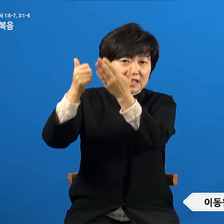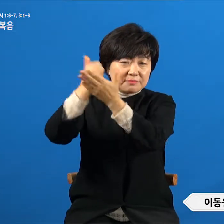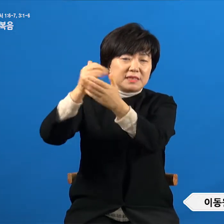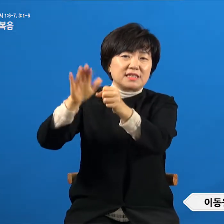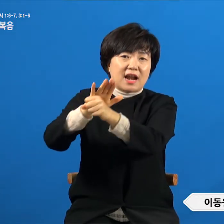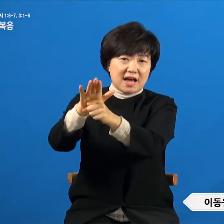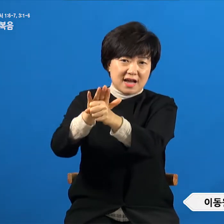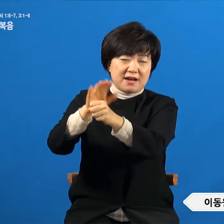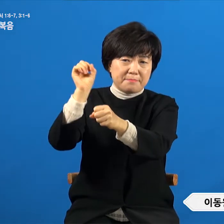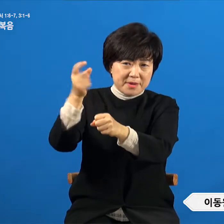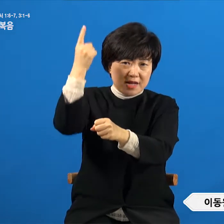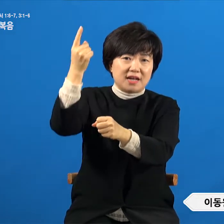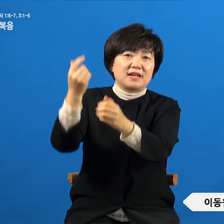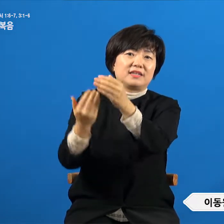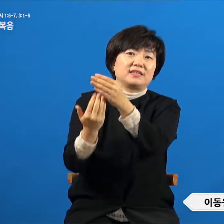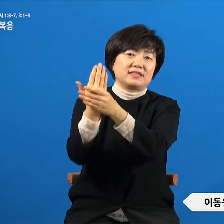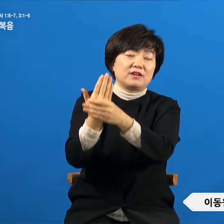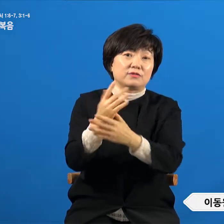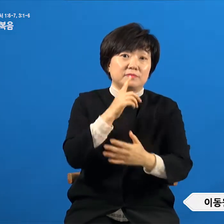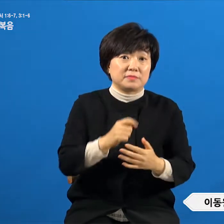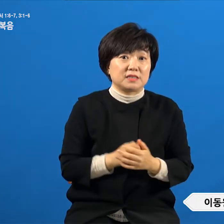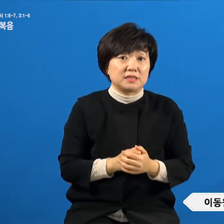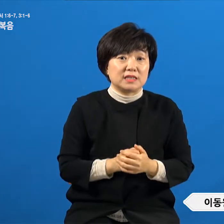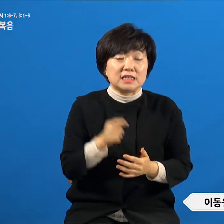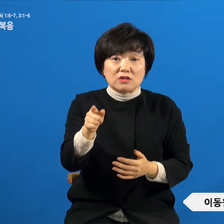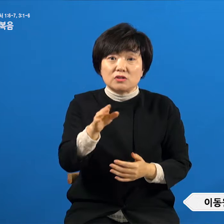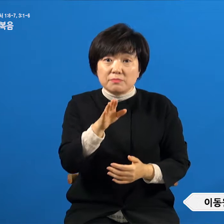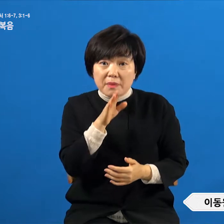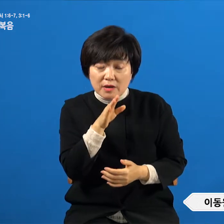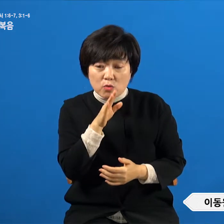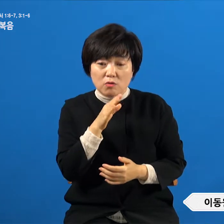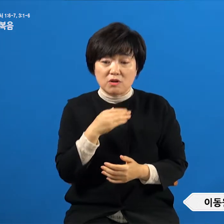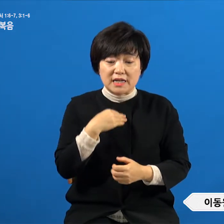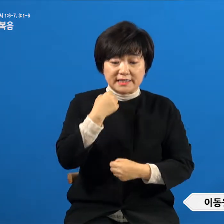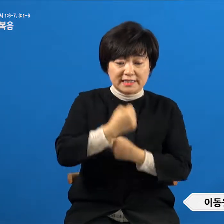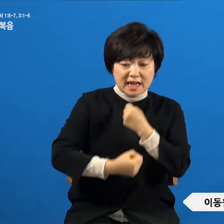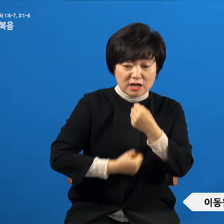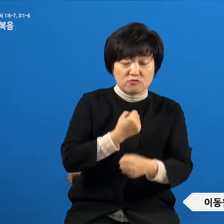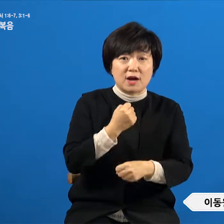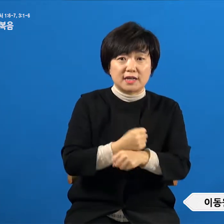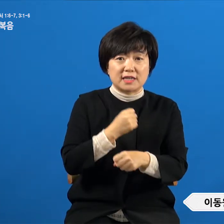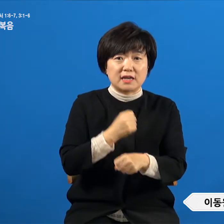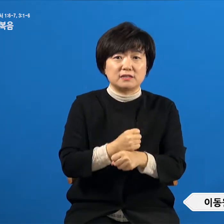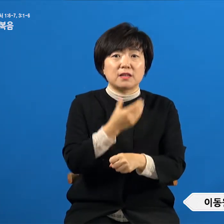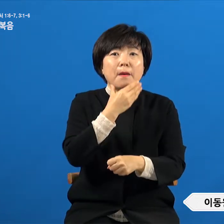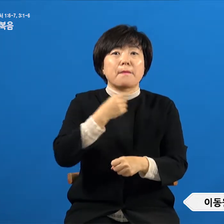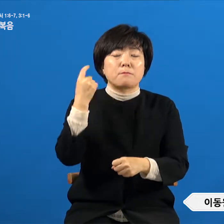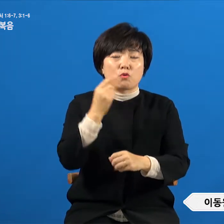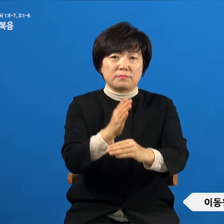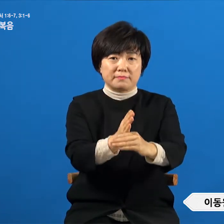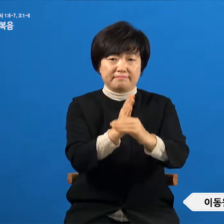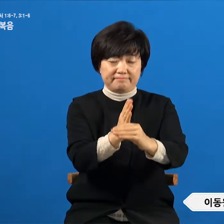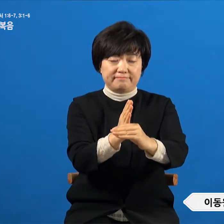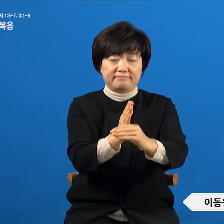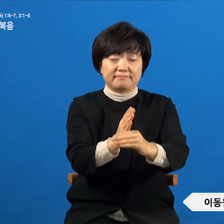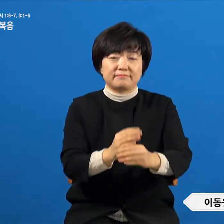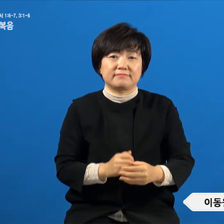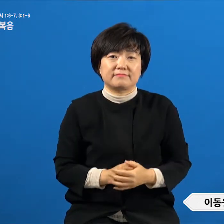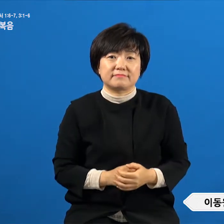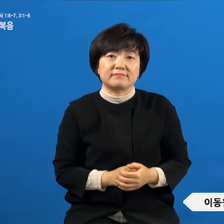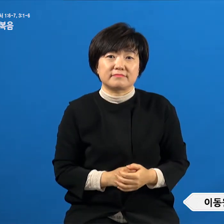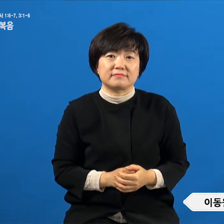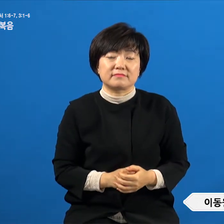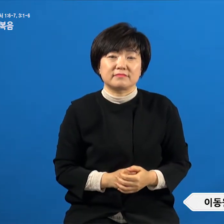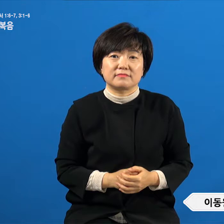그것은 하나님의 사랑이었다라고 전하는 것입니다. 이것이 바로 자유하게 하는 복음의 핵심이요 복음의 본질인